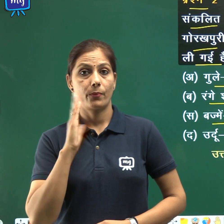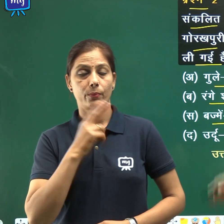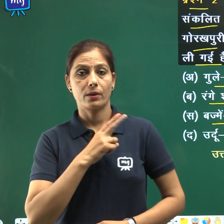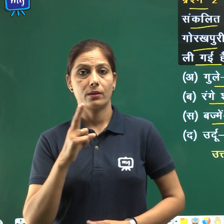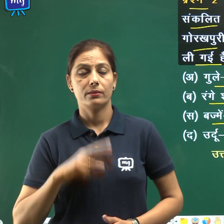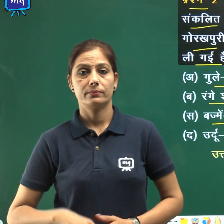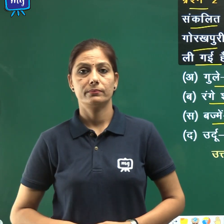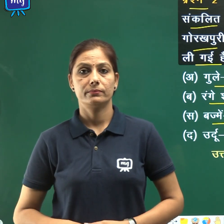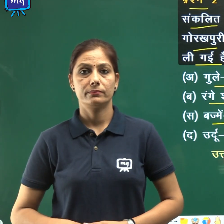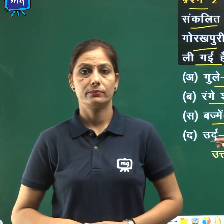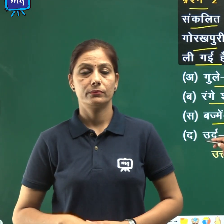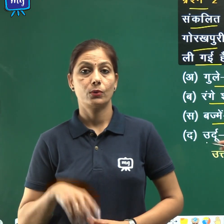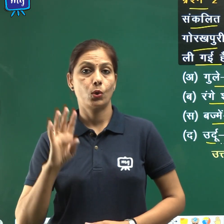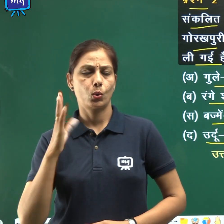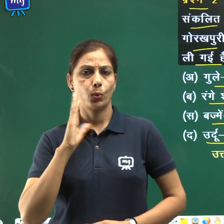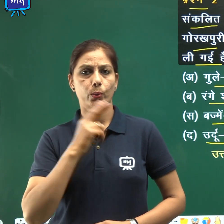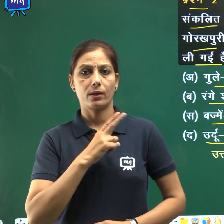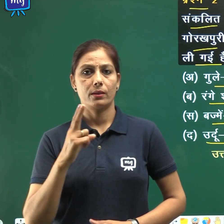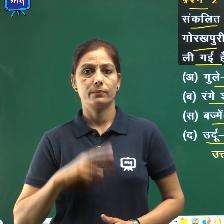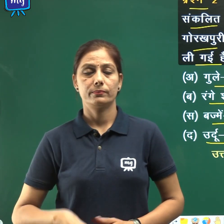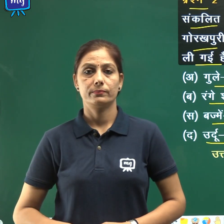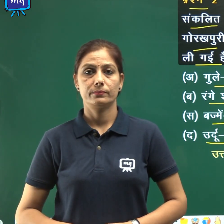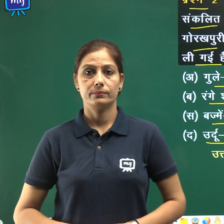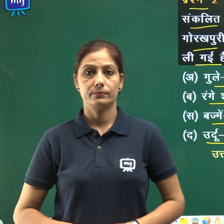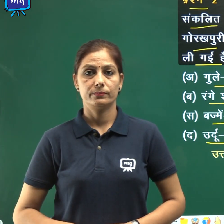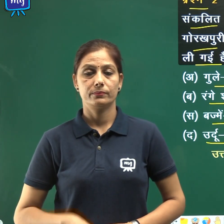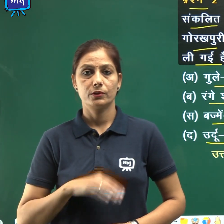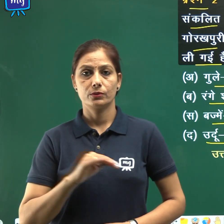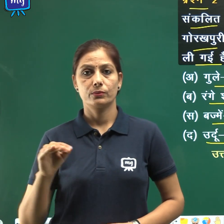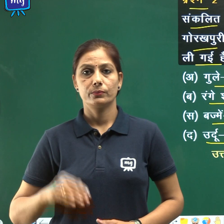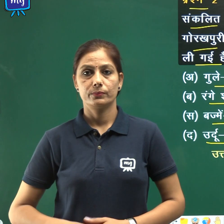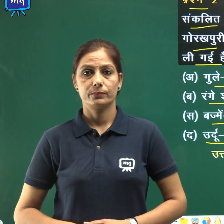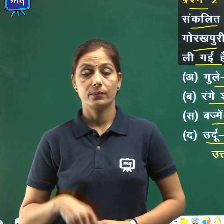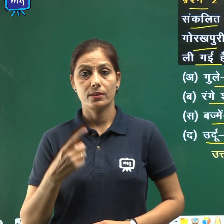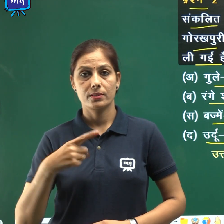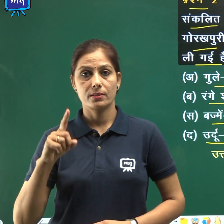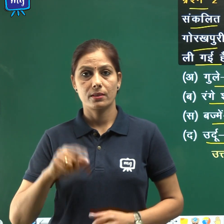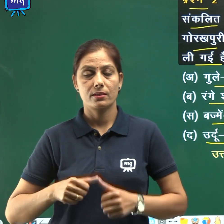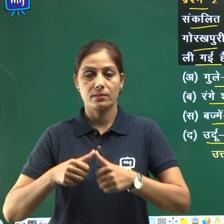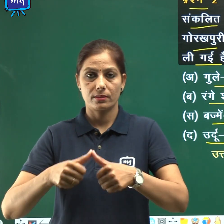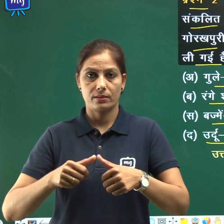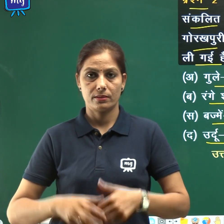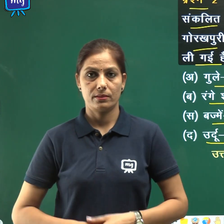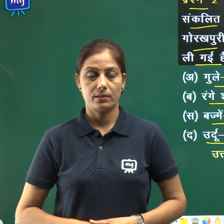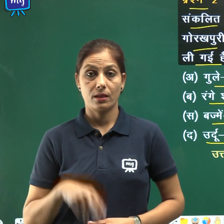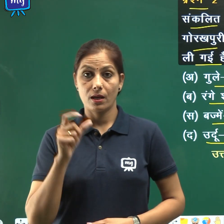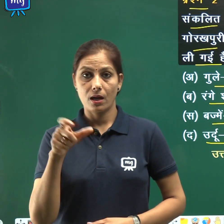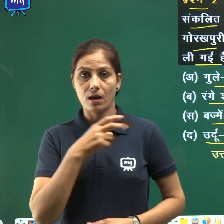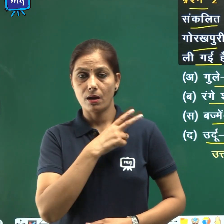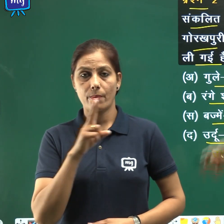जिंदगी, चौथा उर्दू गजल गोई। बच्चों, सही उत्तर है गुले